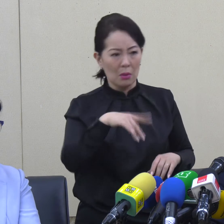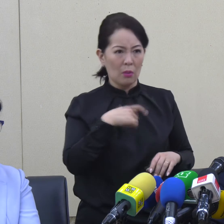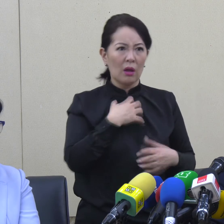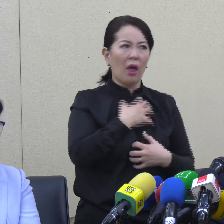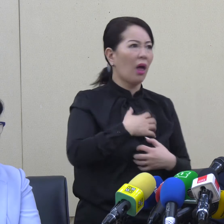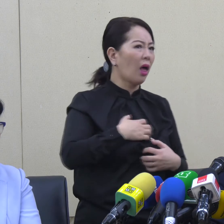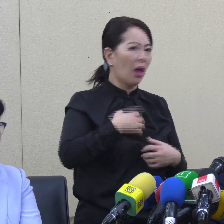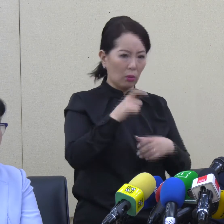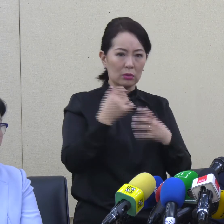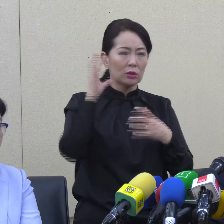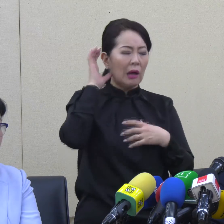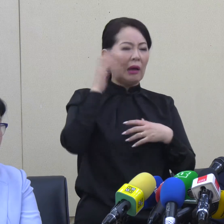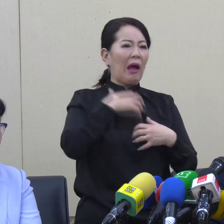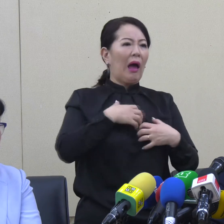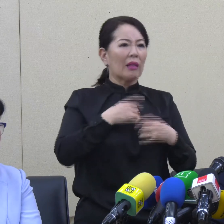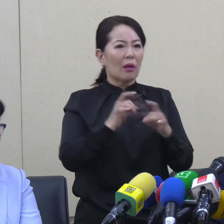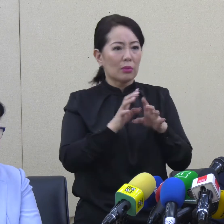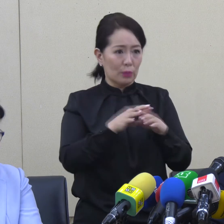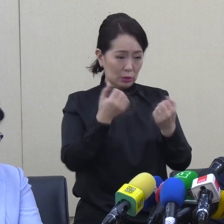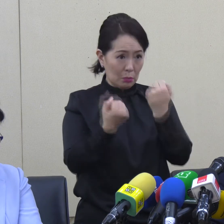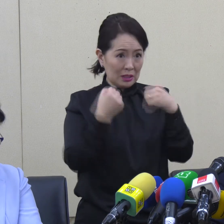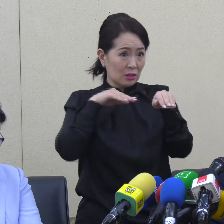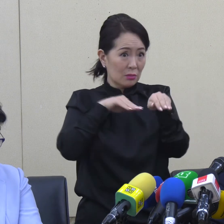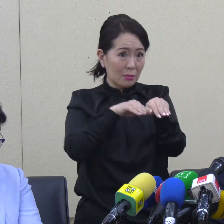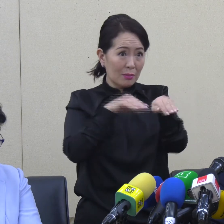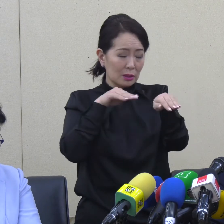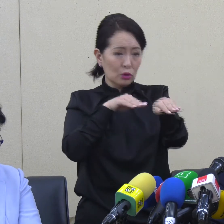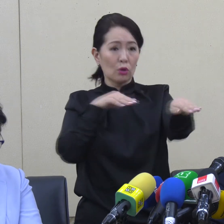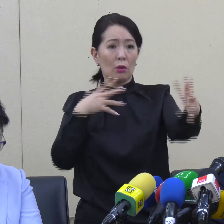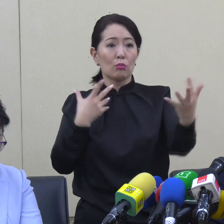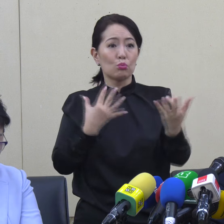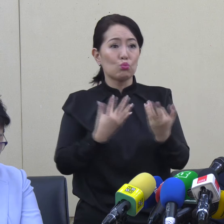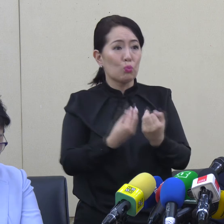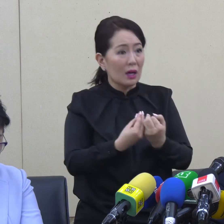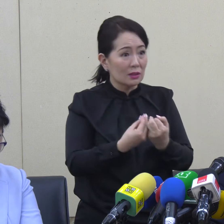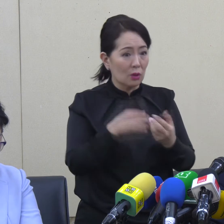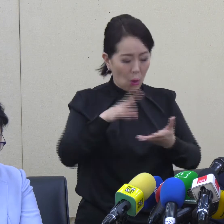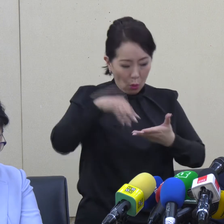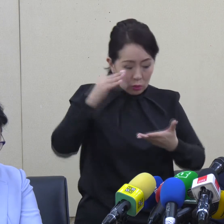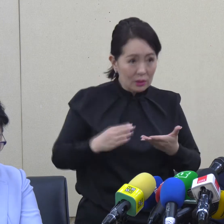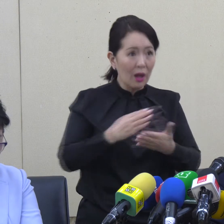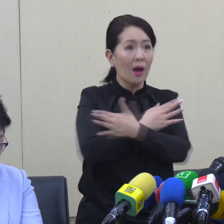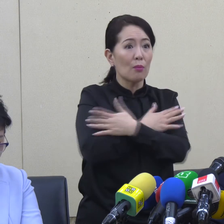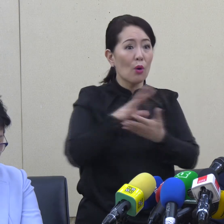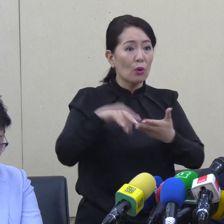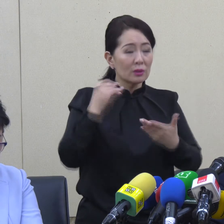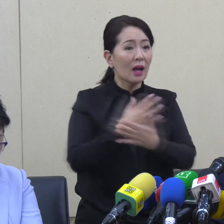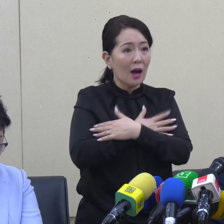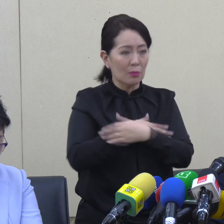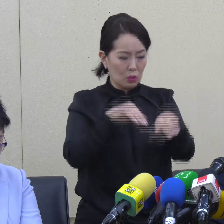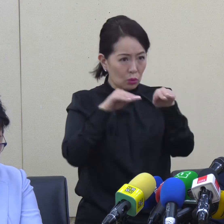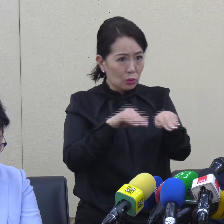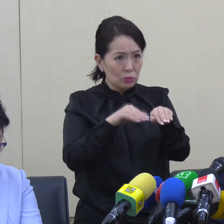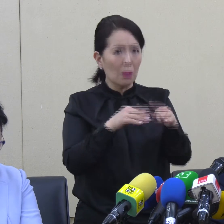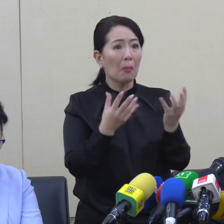одоо түгжрэл багцсан байсан шүү дээ. Одоо хуучин зүгээр сурагчдын амралт болгохдоо түгжрэл